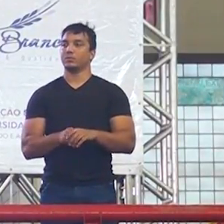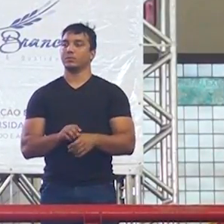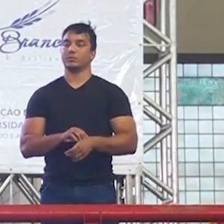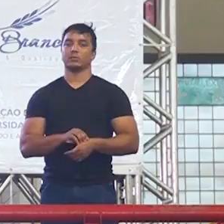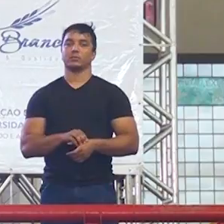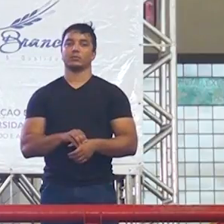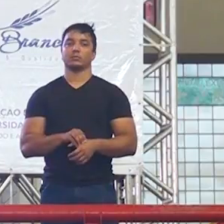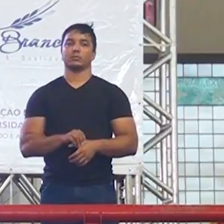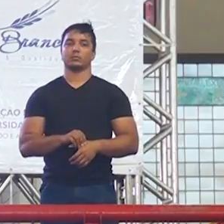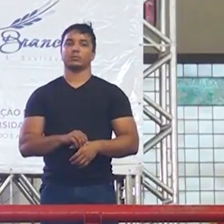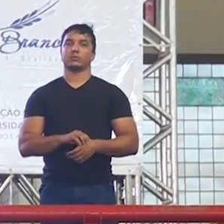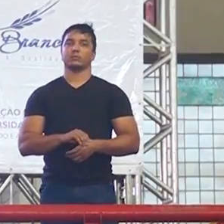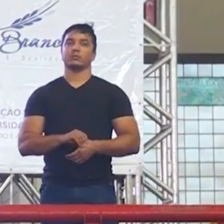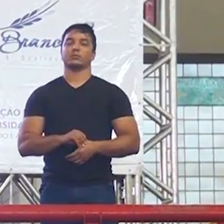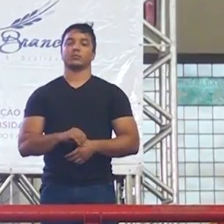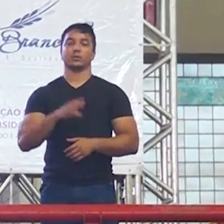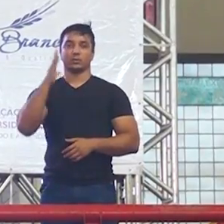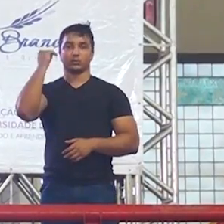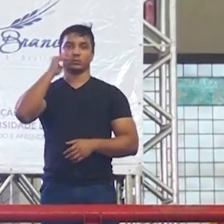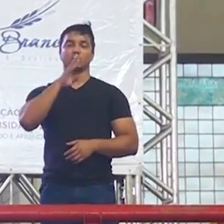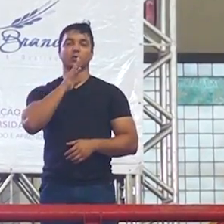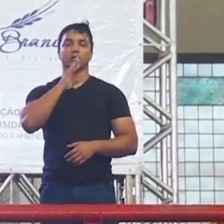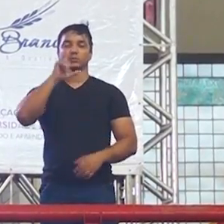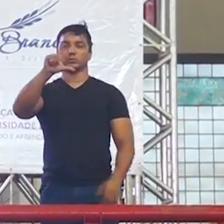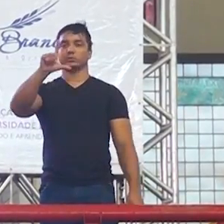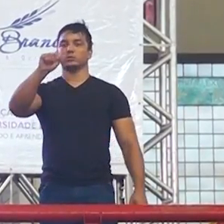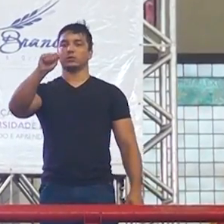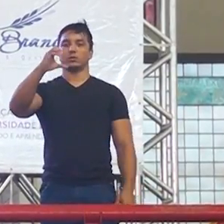Sabe o que é? Vocês sabem o que é lacrar?